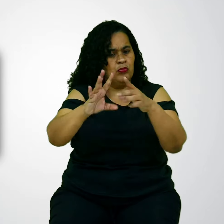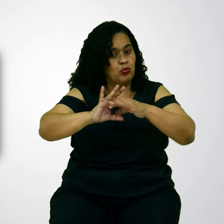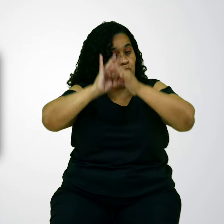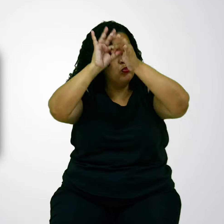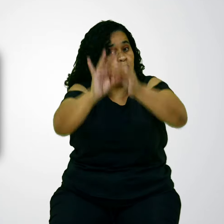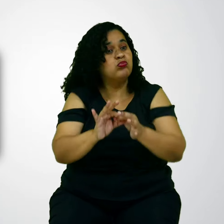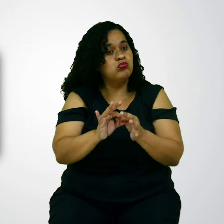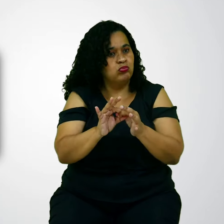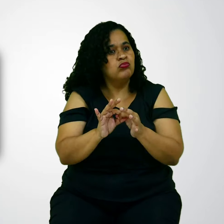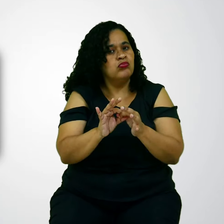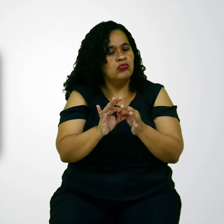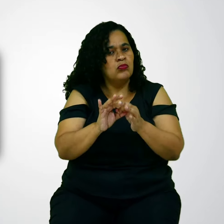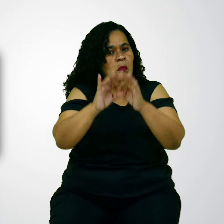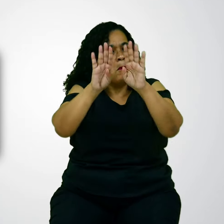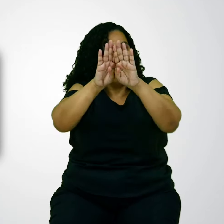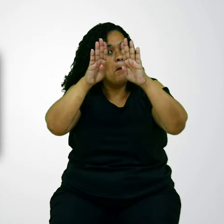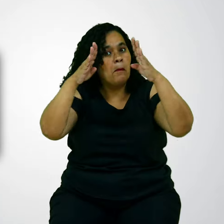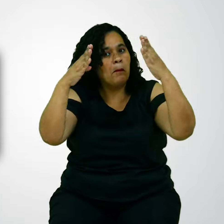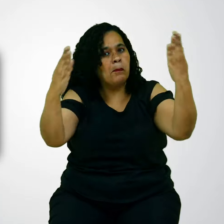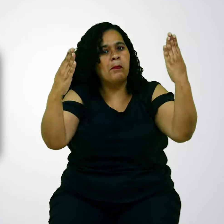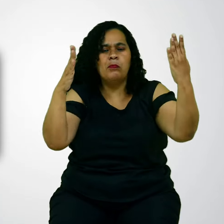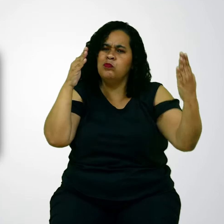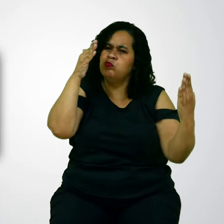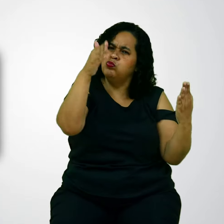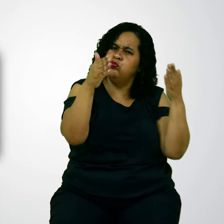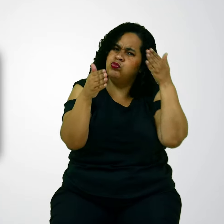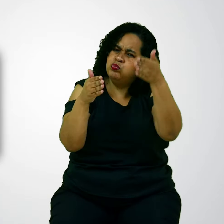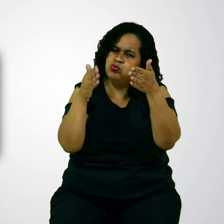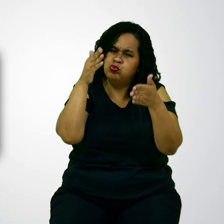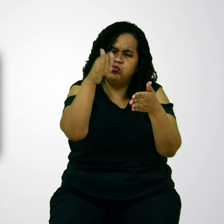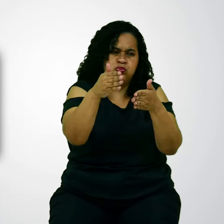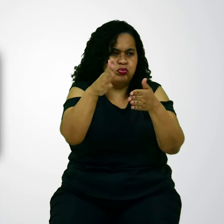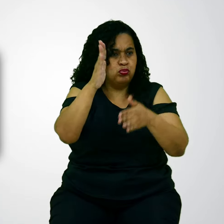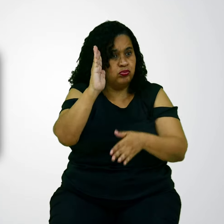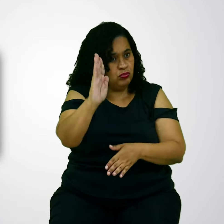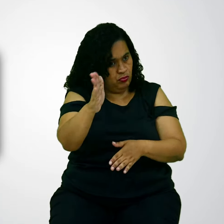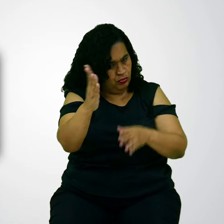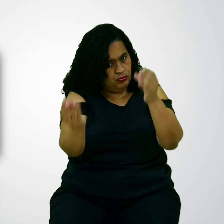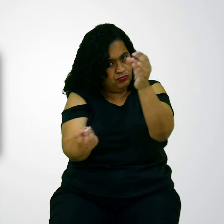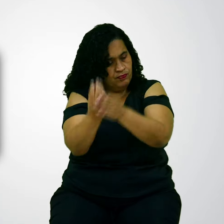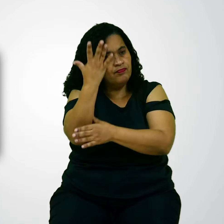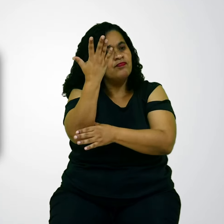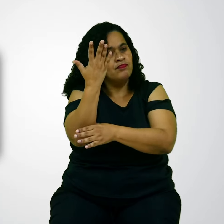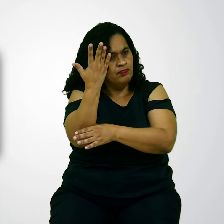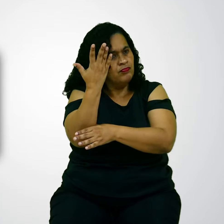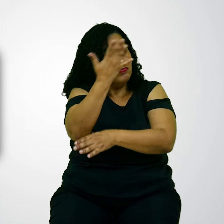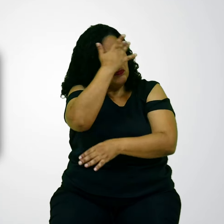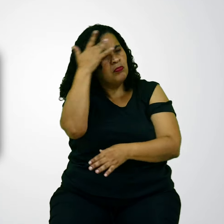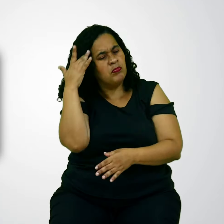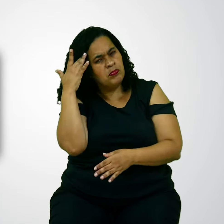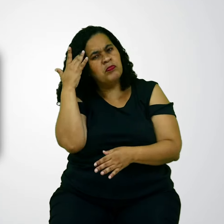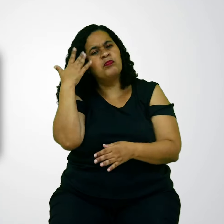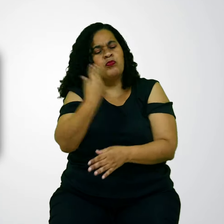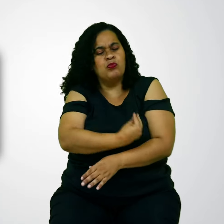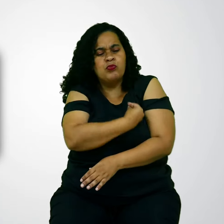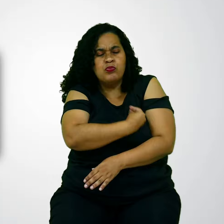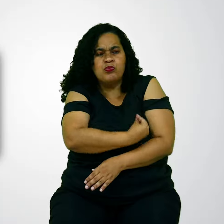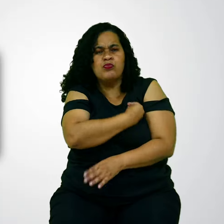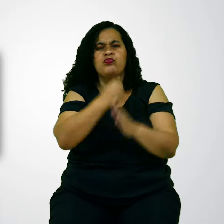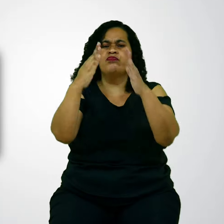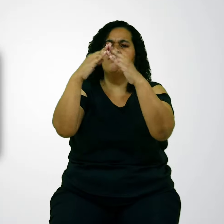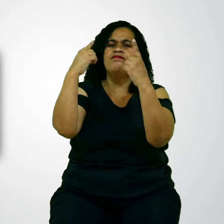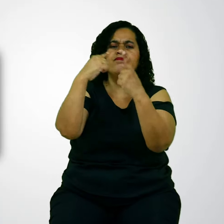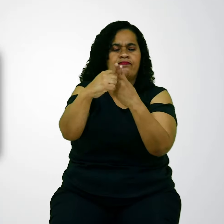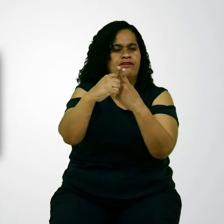porta, como que a gente faz para crescer? Como que a igreja faz para se consolidar, para alcançar